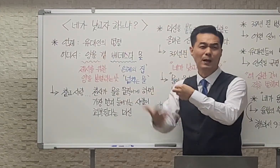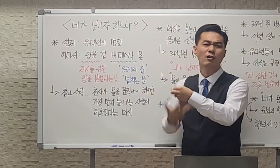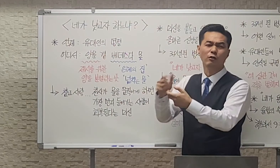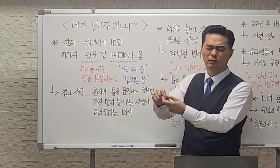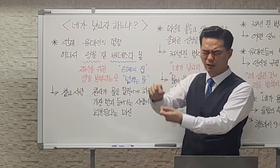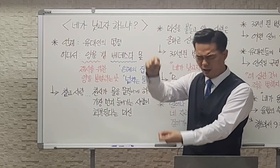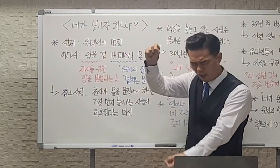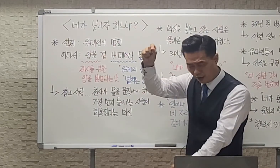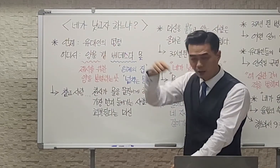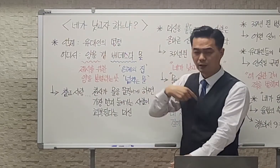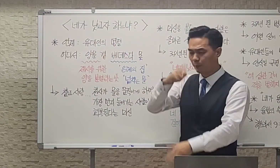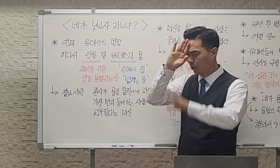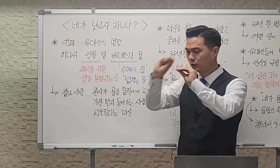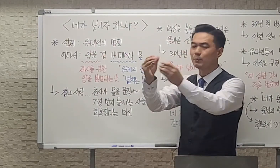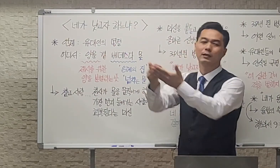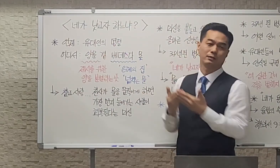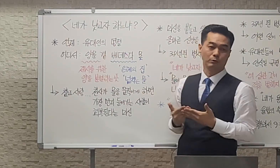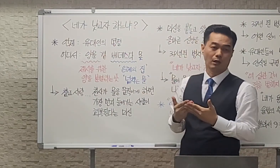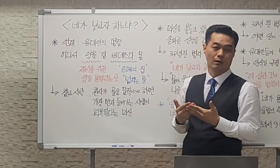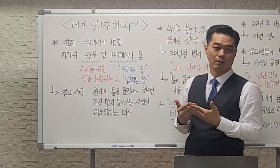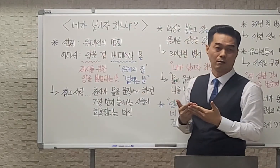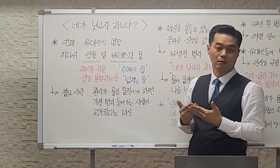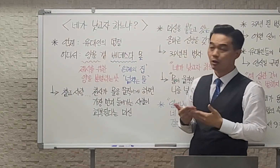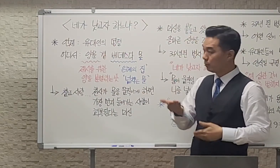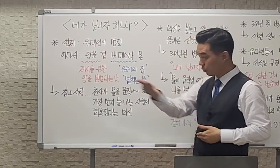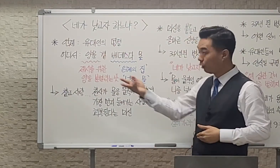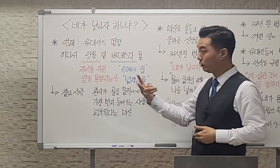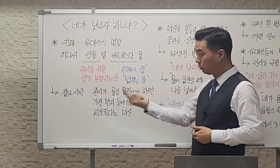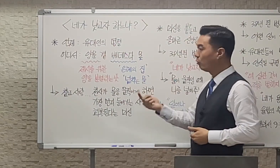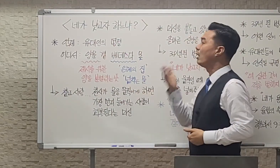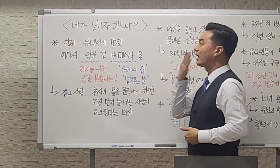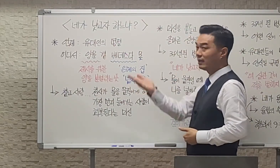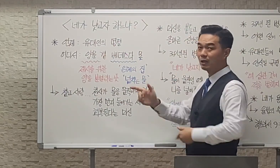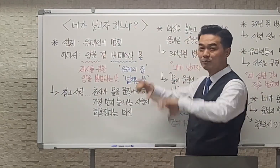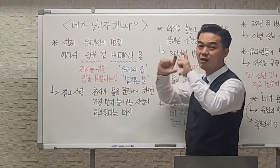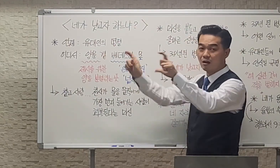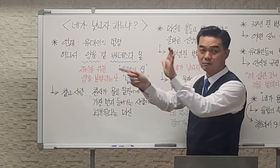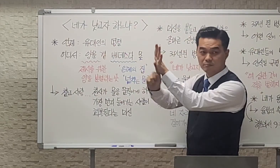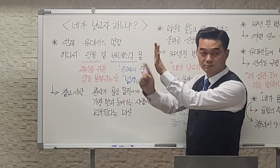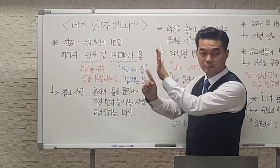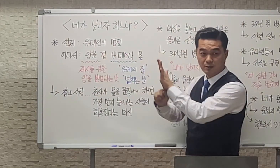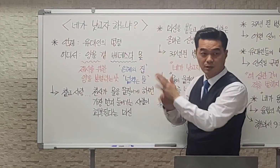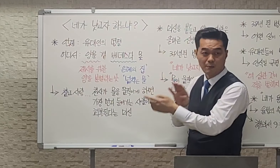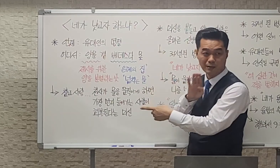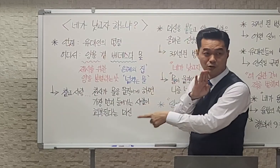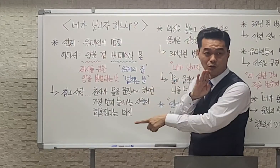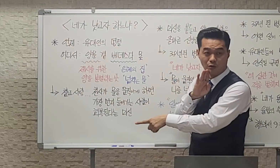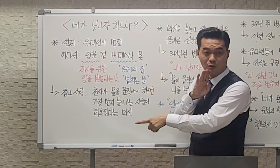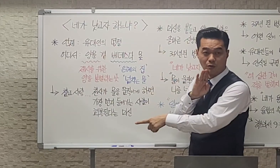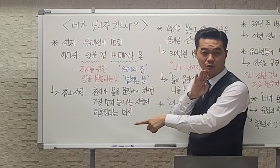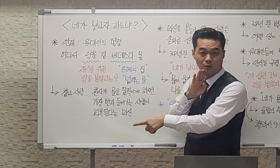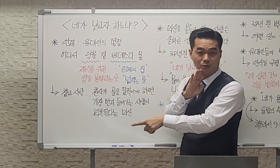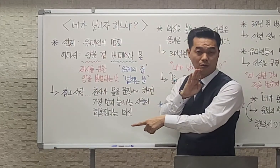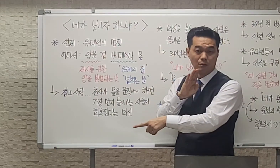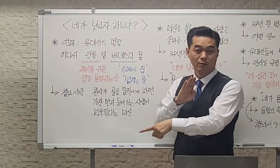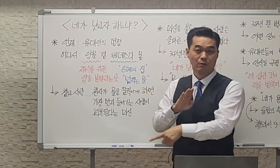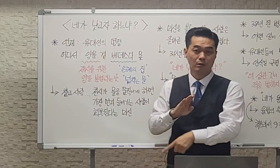38년 됐는데 나 병고침 받았습니다. 여러분들도 가능합니다. 이게 맞죠? 그래서